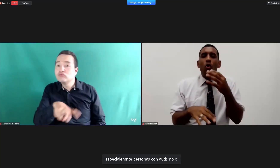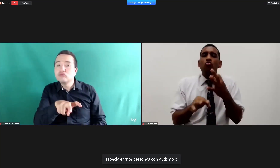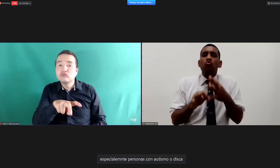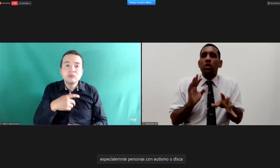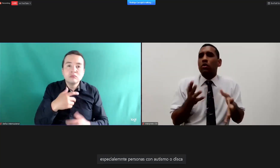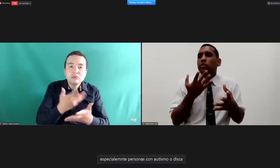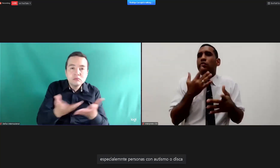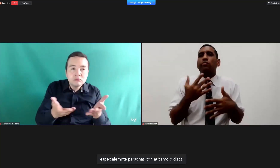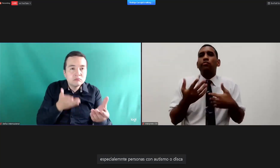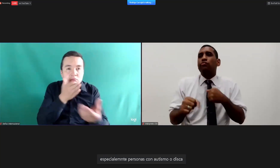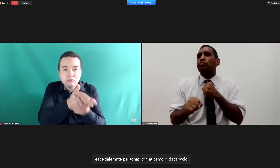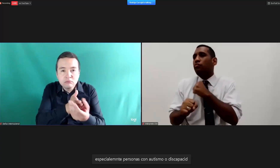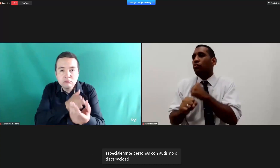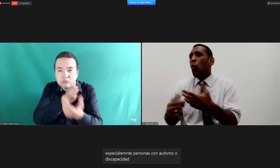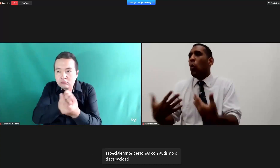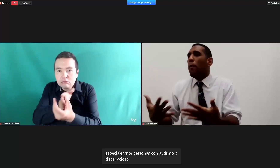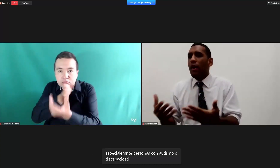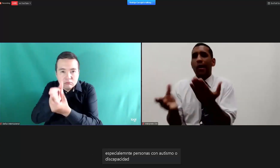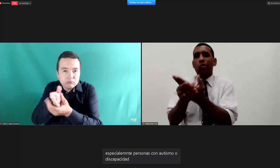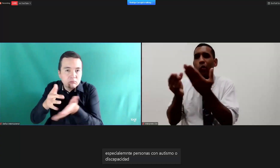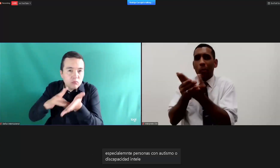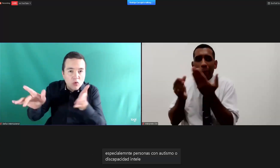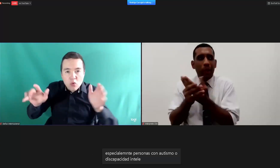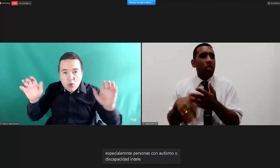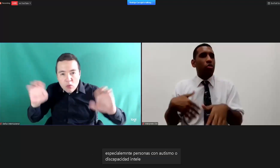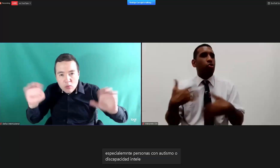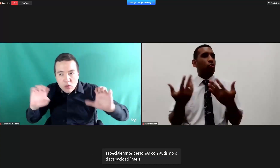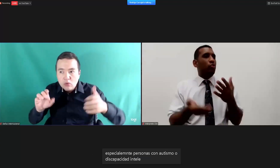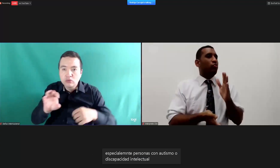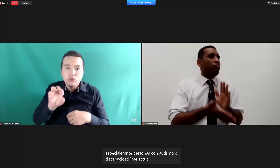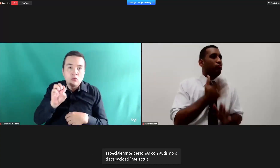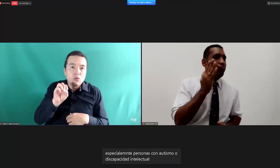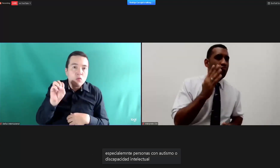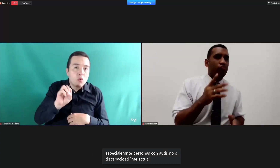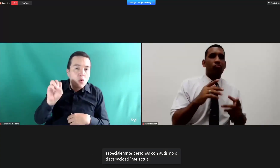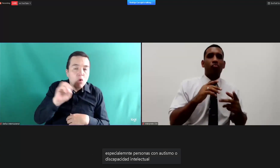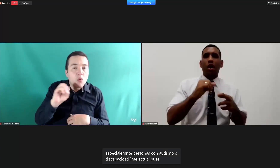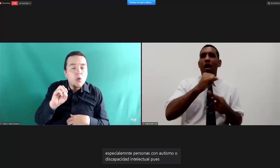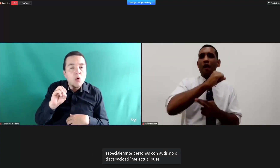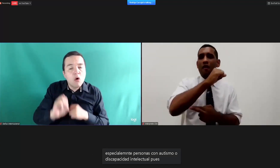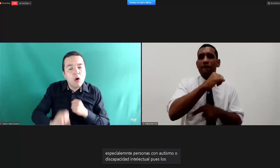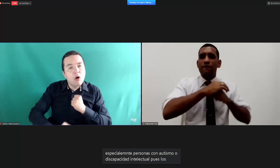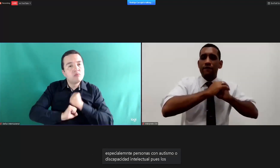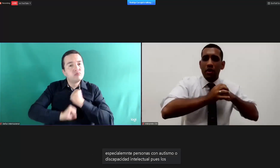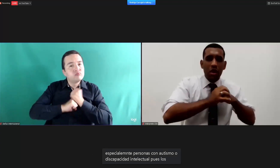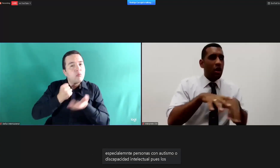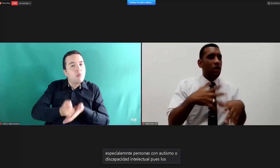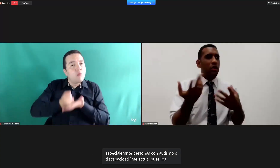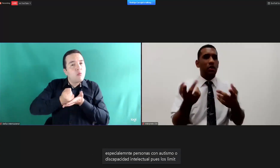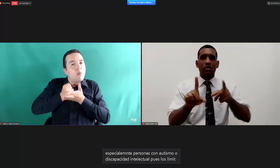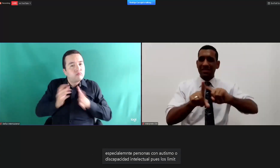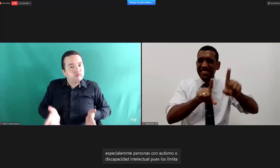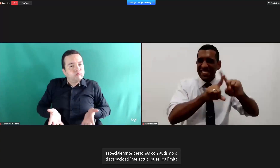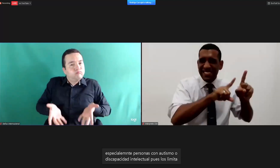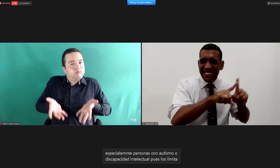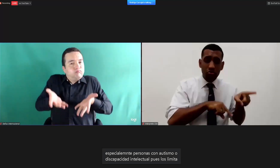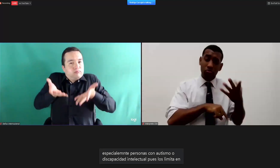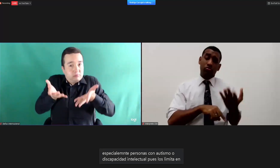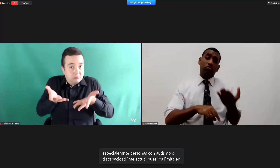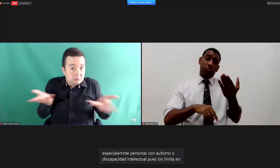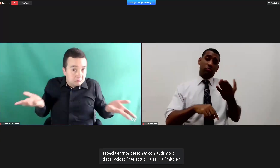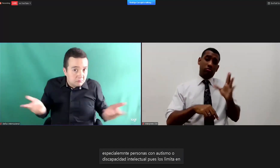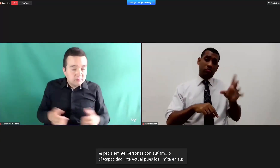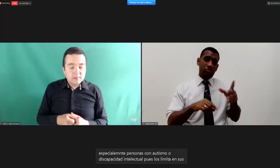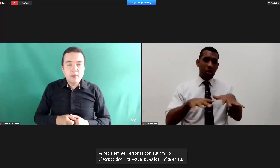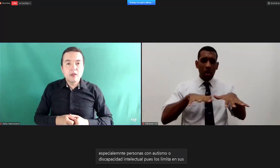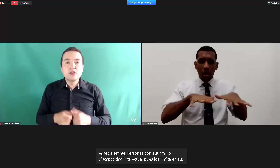de urgencia o actividades de rehabilitación, en fin. Se han formado algunas